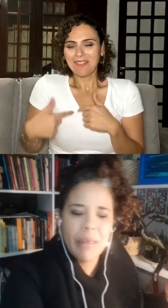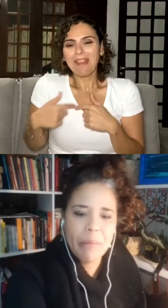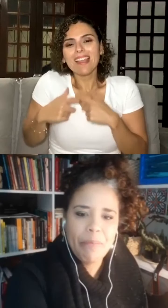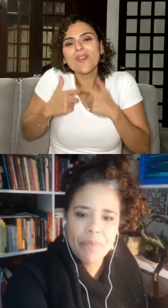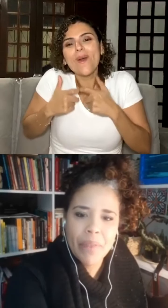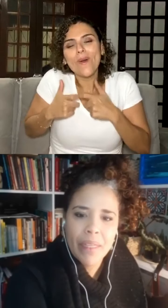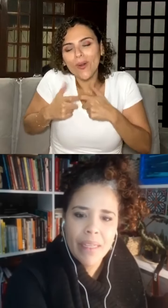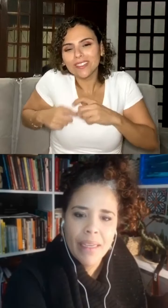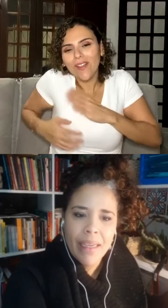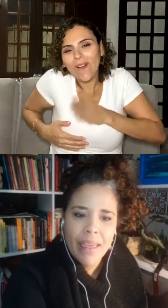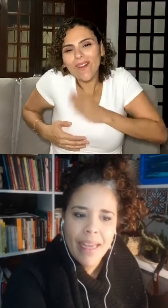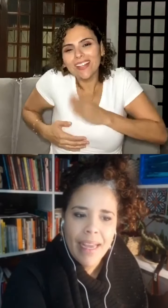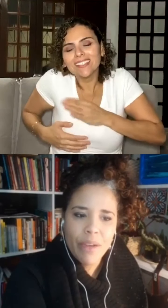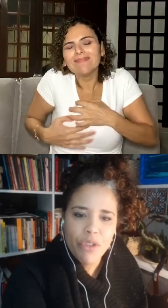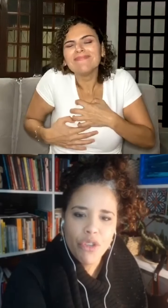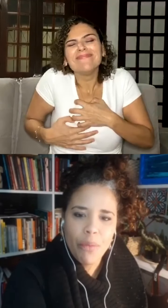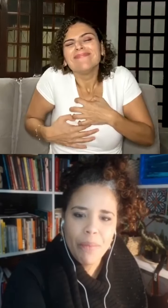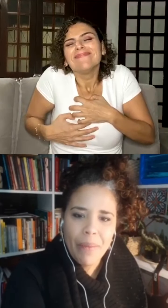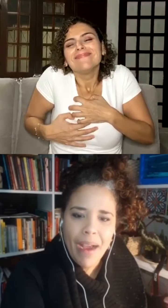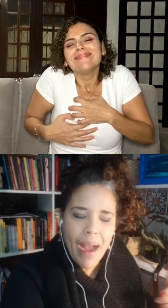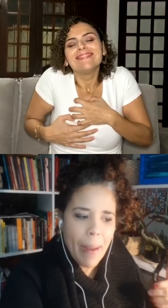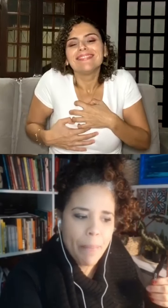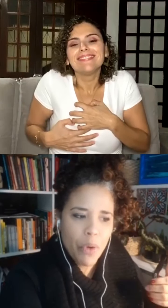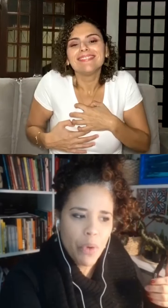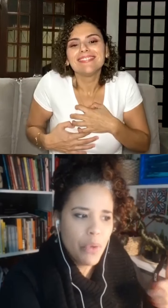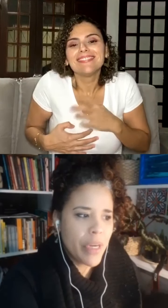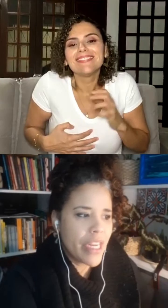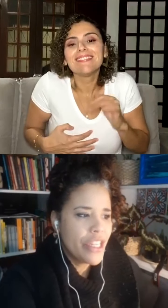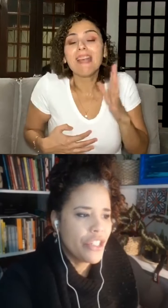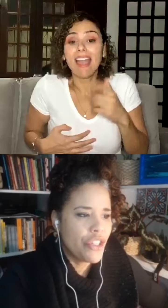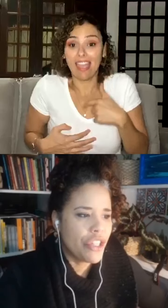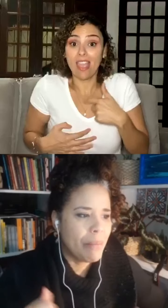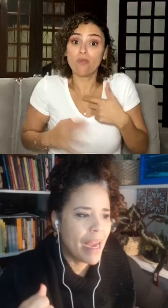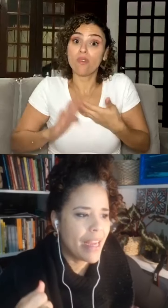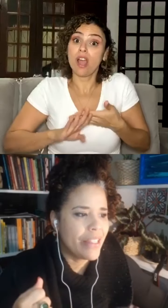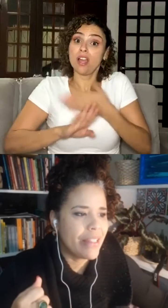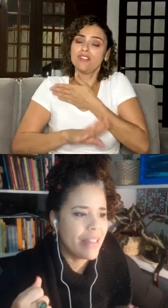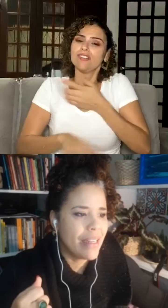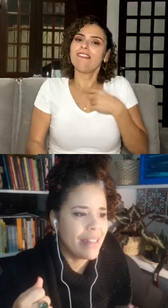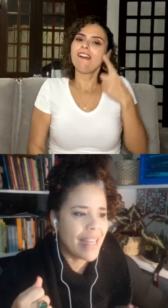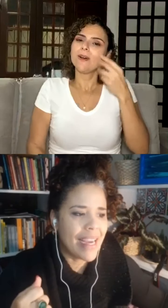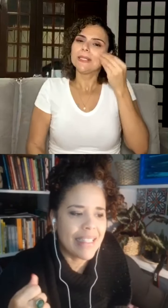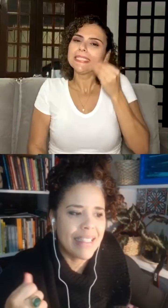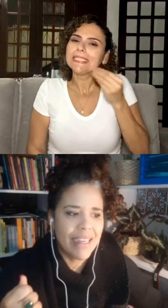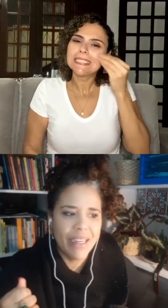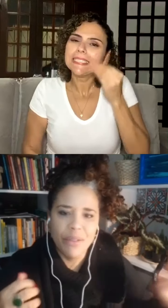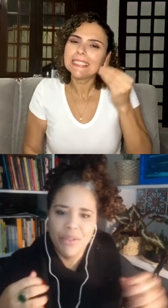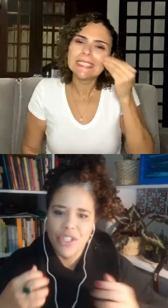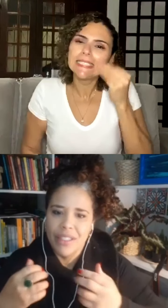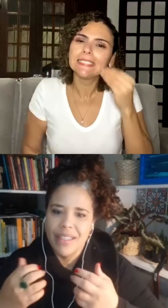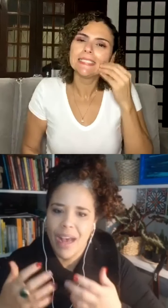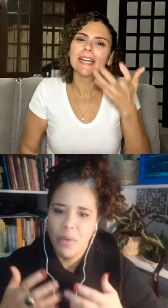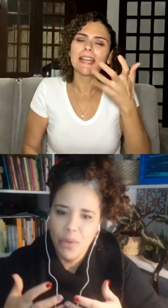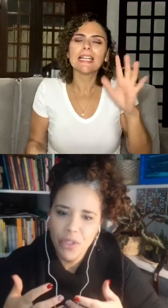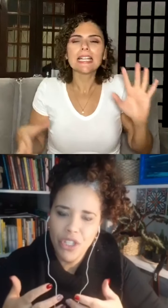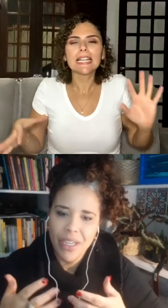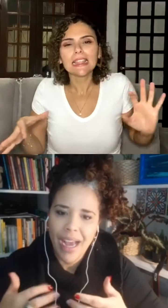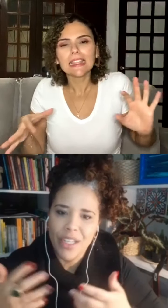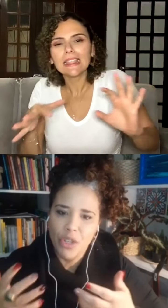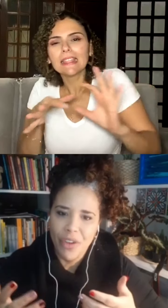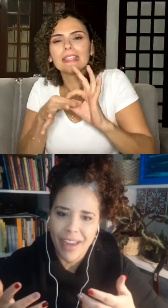que eu estou à procura de mais integração de